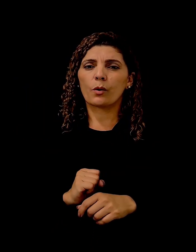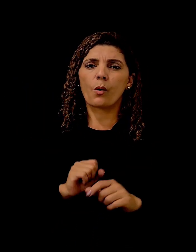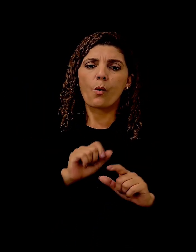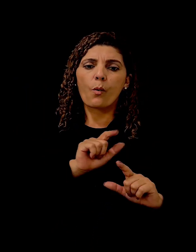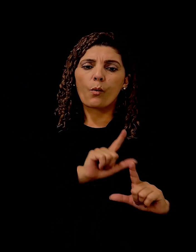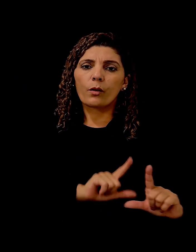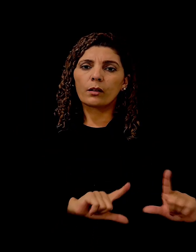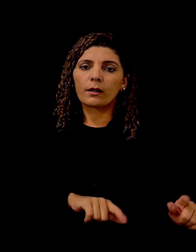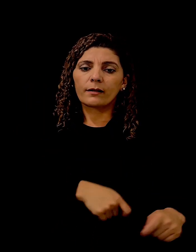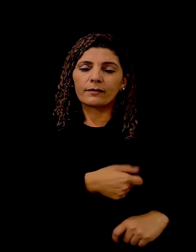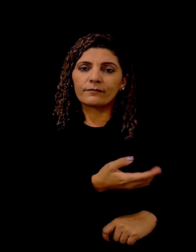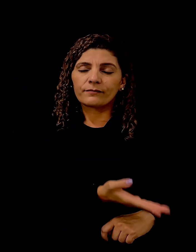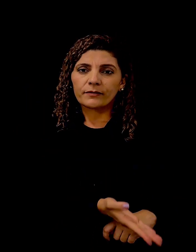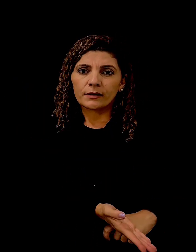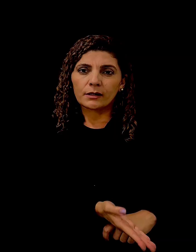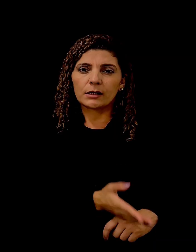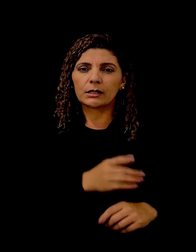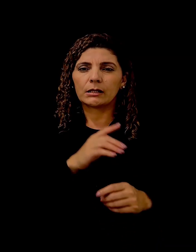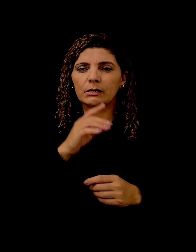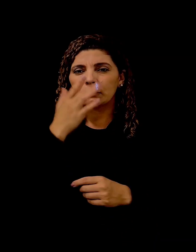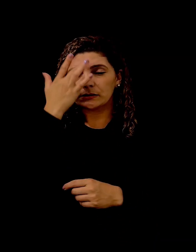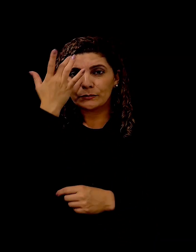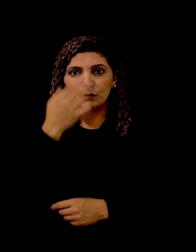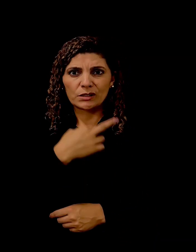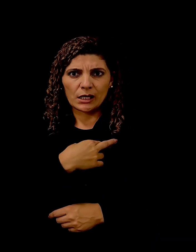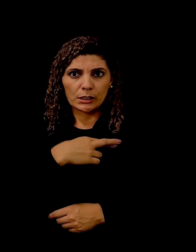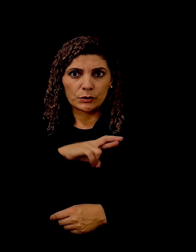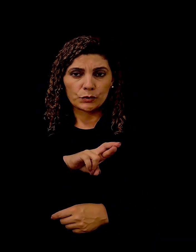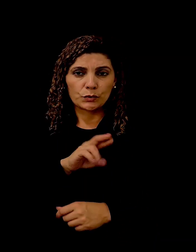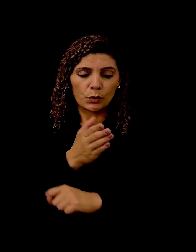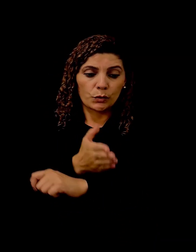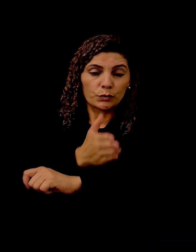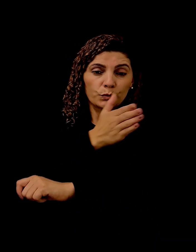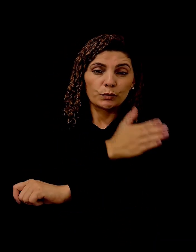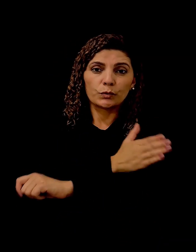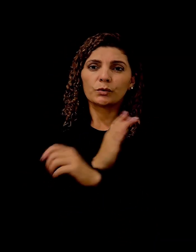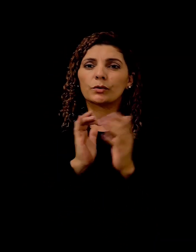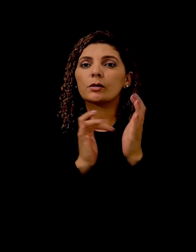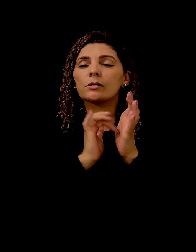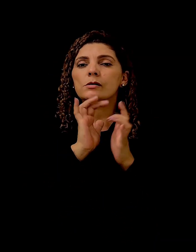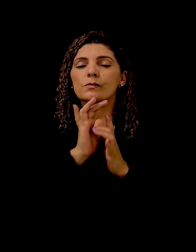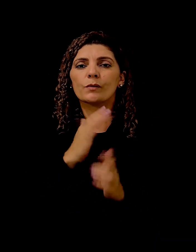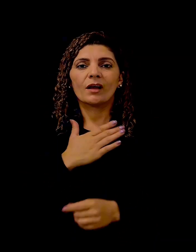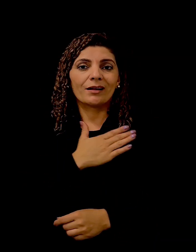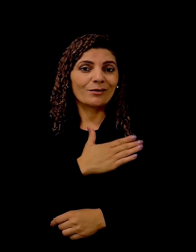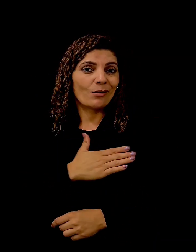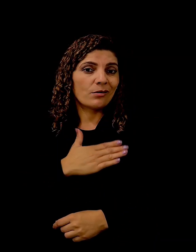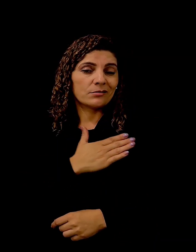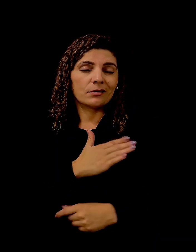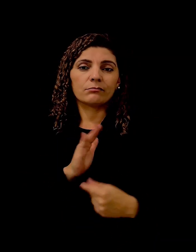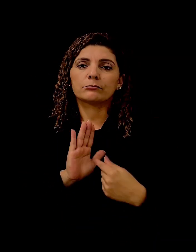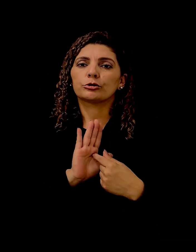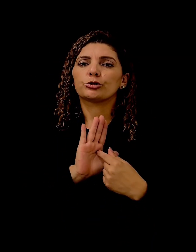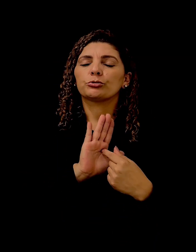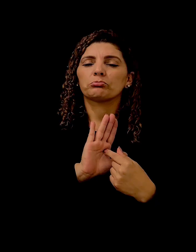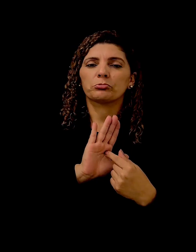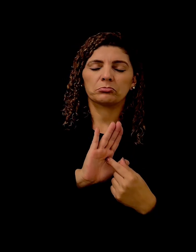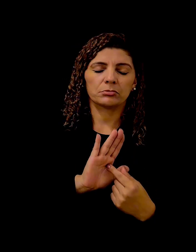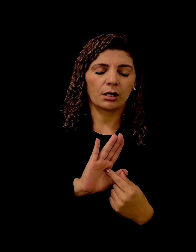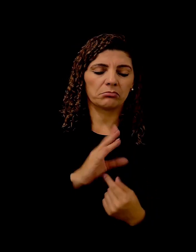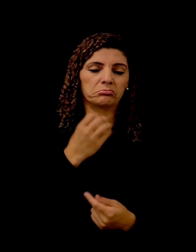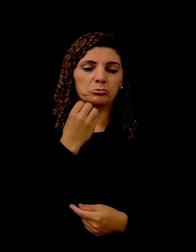levitas, os religiosos da época de Jesus, gostavam de mostrar que eram